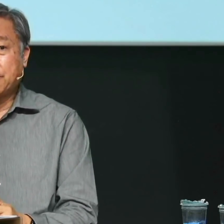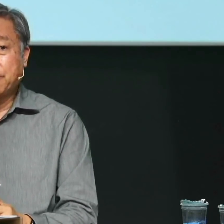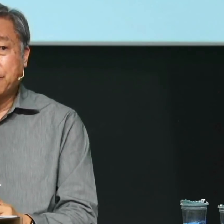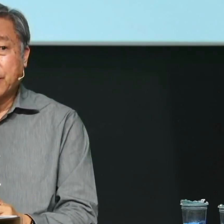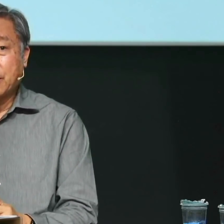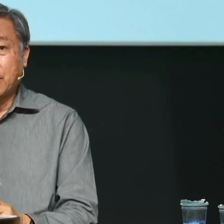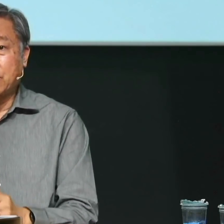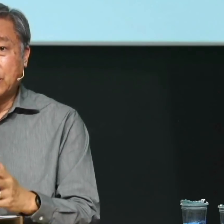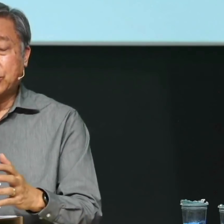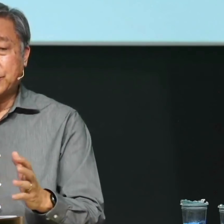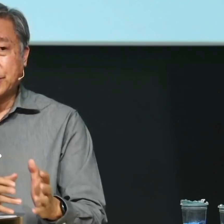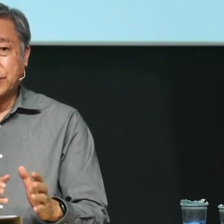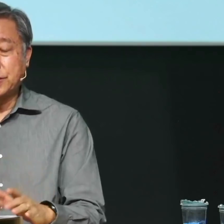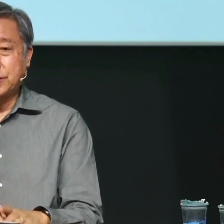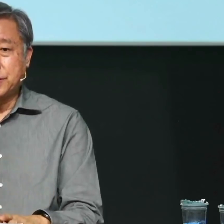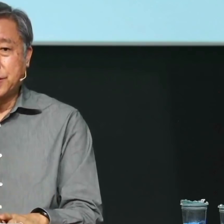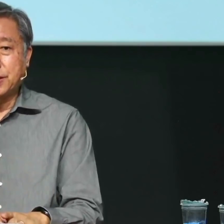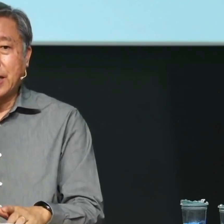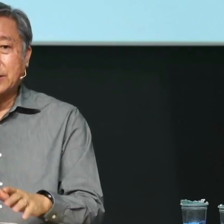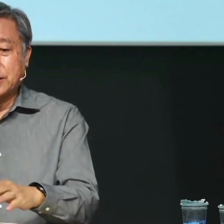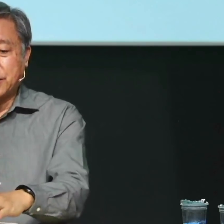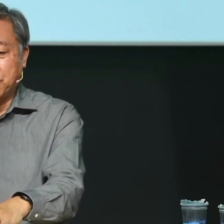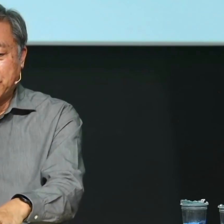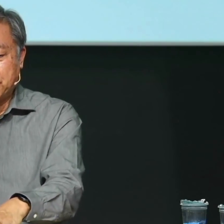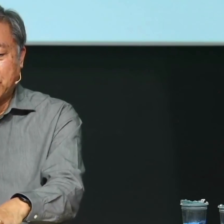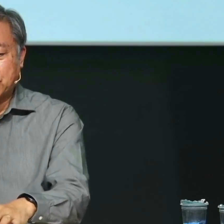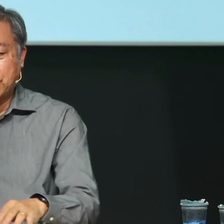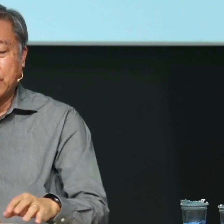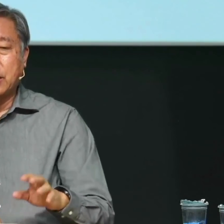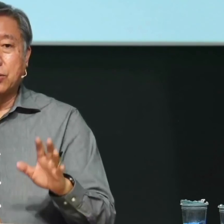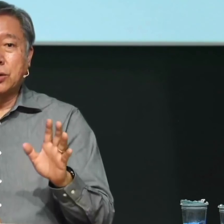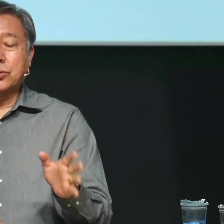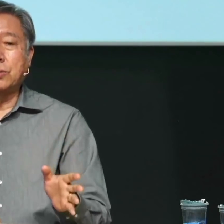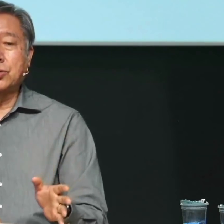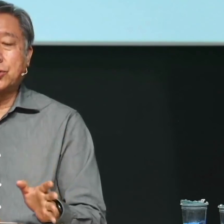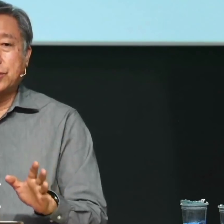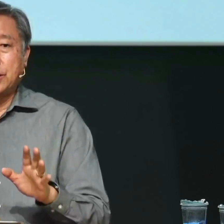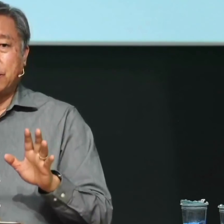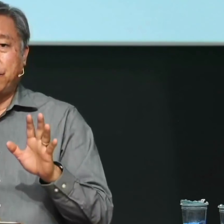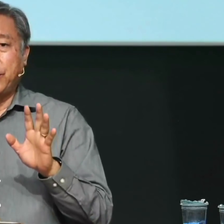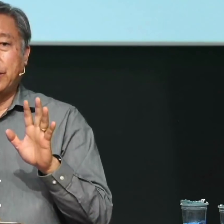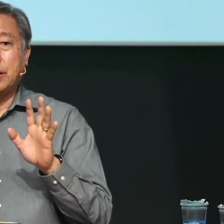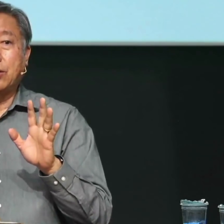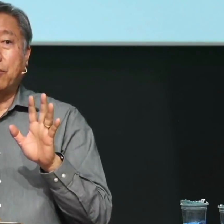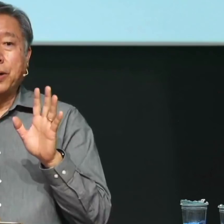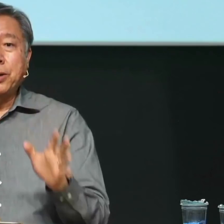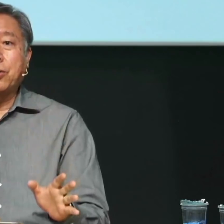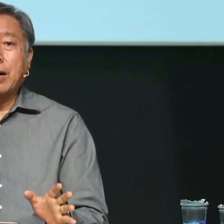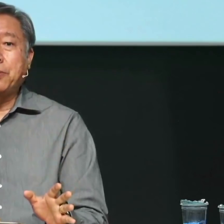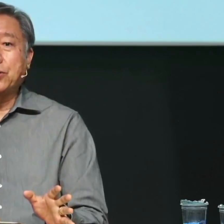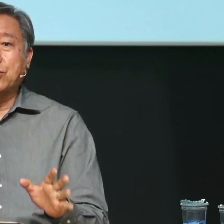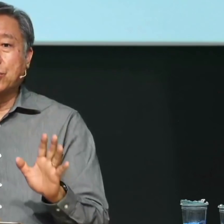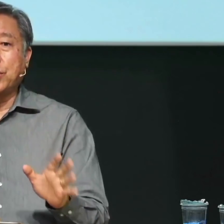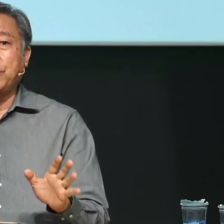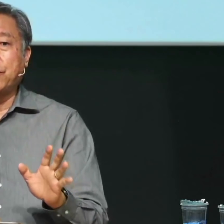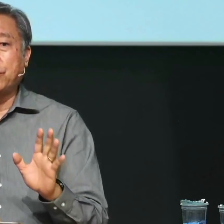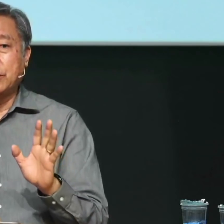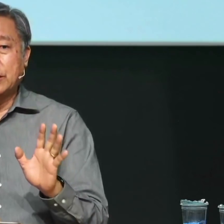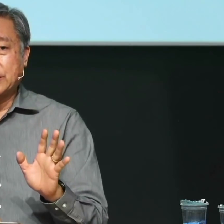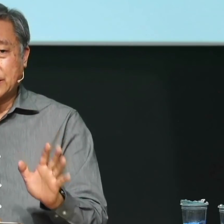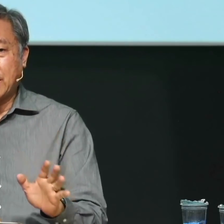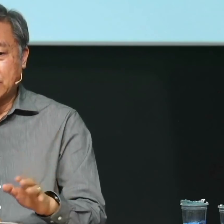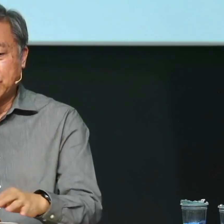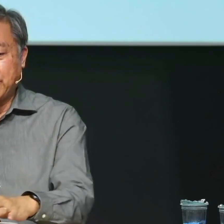Mas aí eu acho que esqueci de dizer que esta semana, irmãos, nós vamos ver o primeiro capítulo do